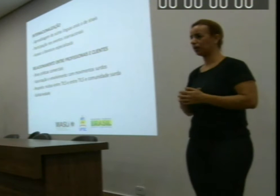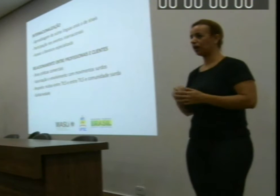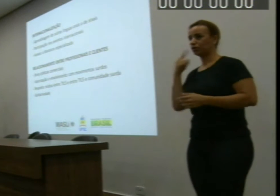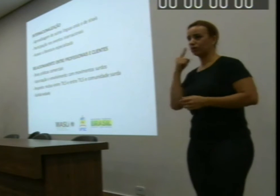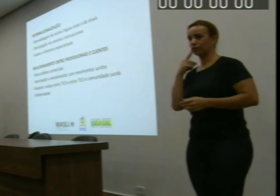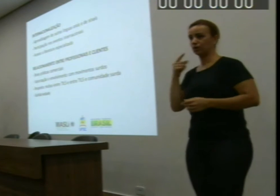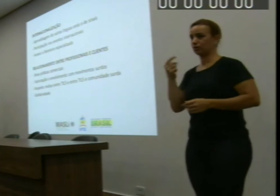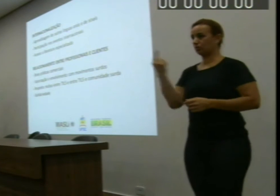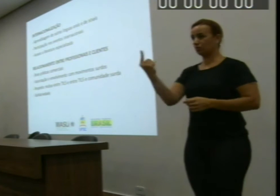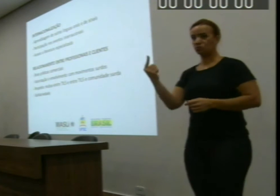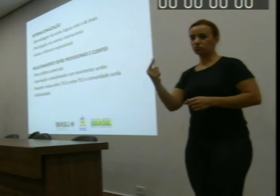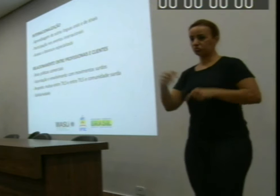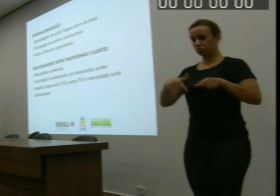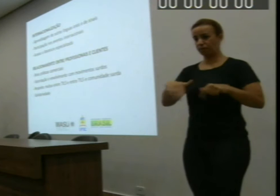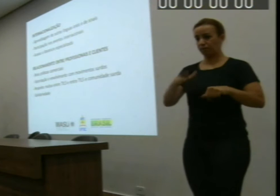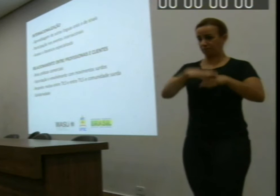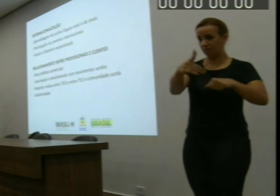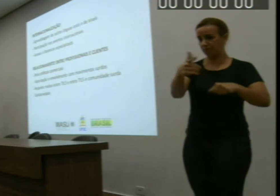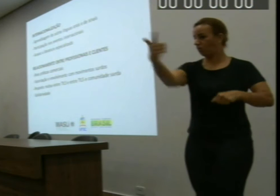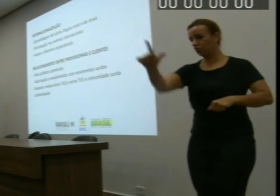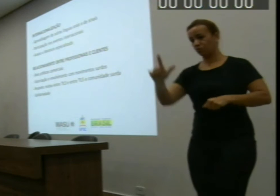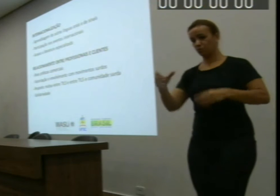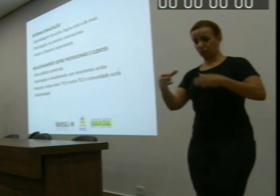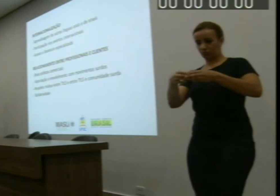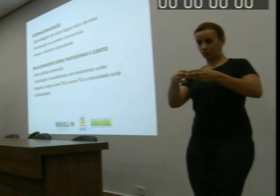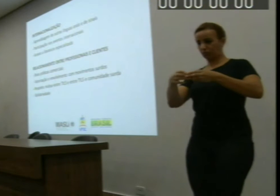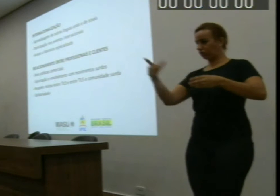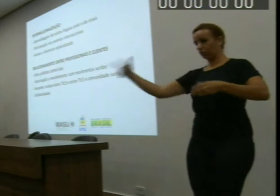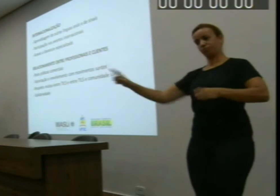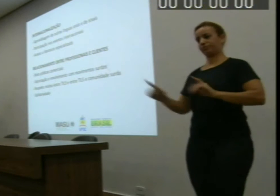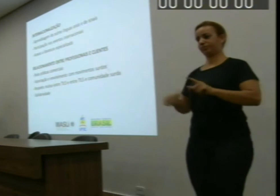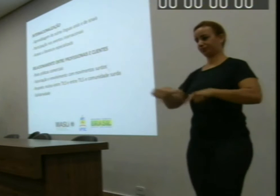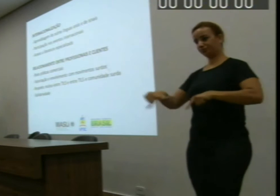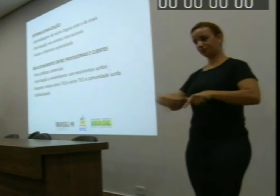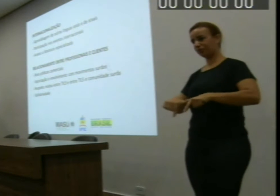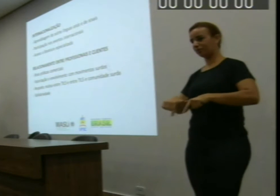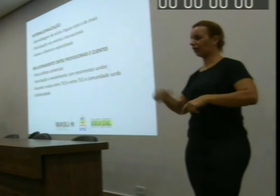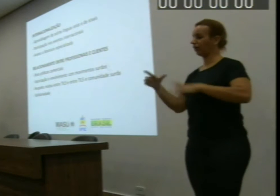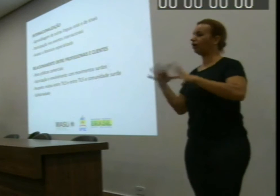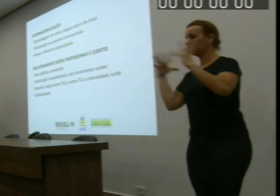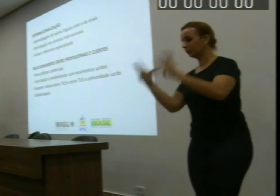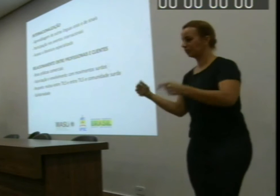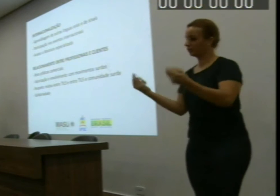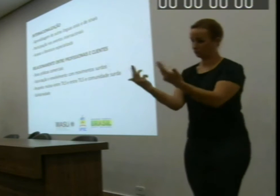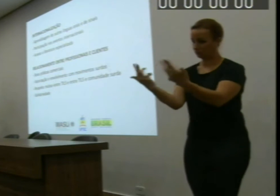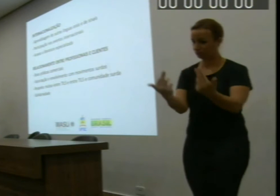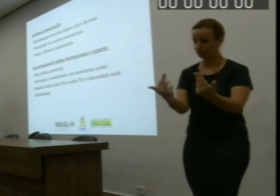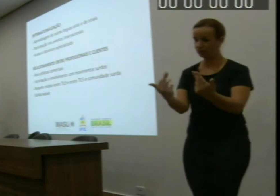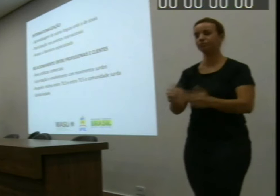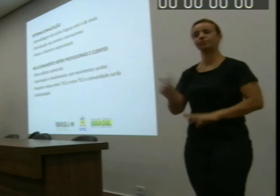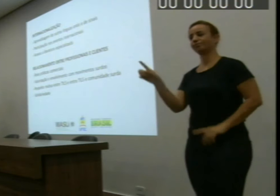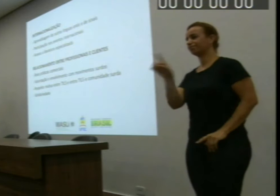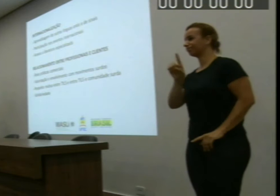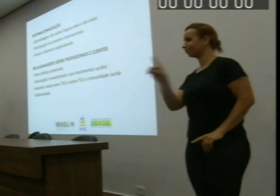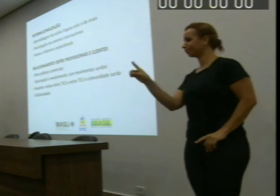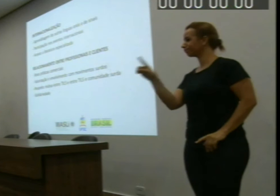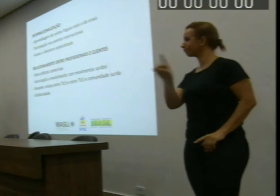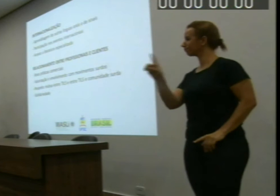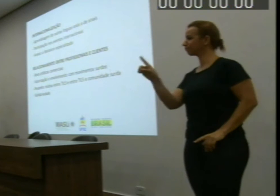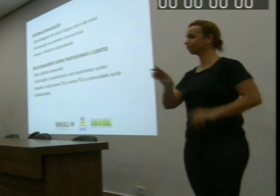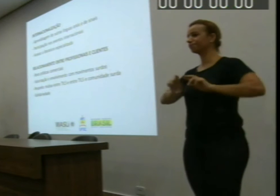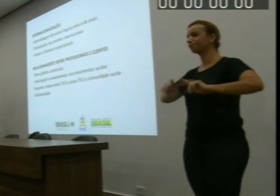de uma maneira e valoriza a comunidade surda de uma maneira que todos devem fazer do mesma maneira existem diferentes formas de você